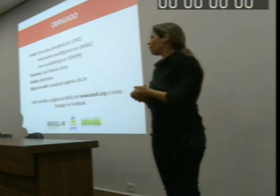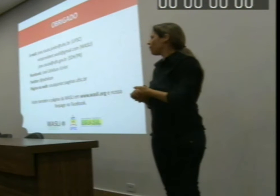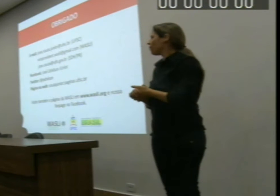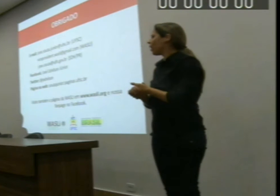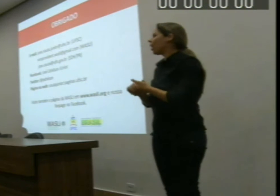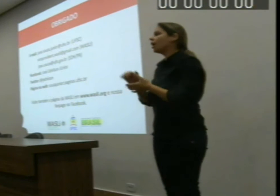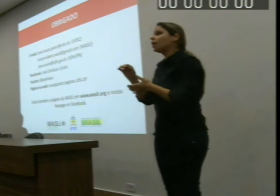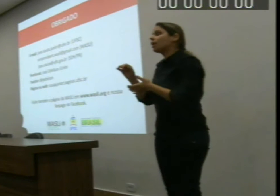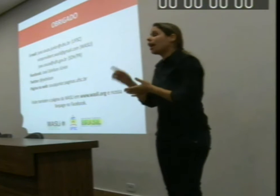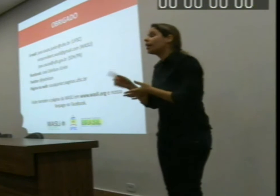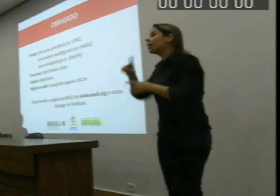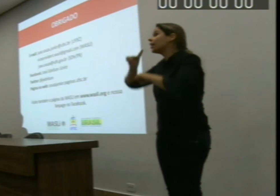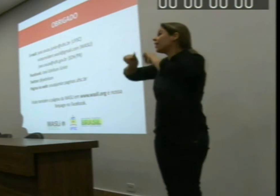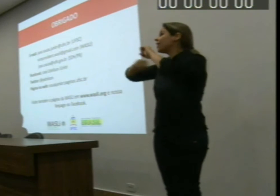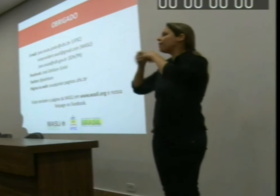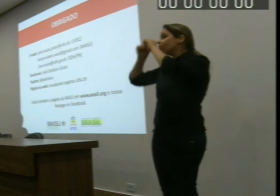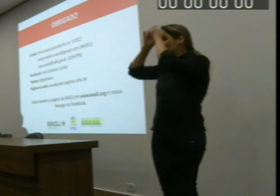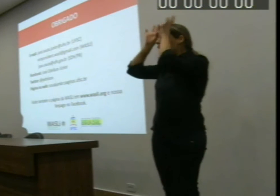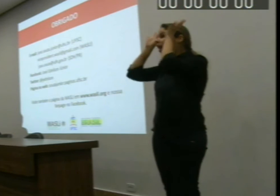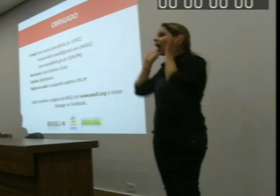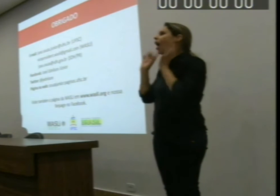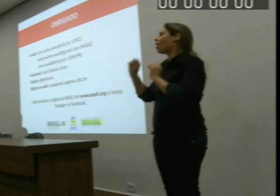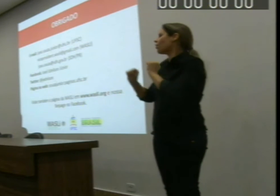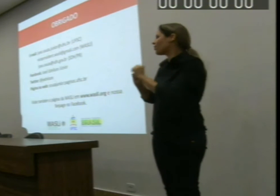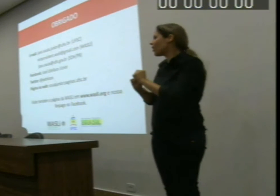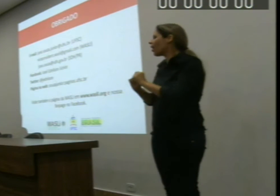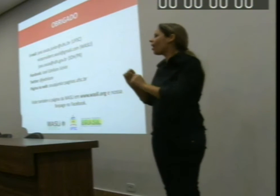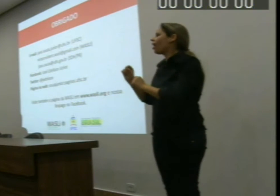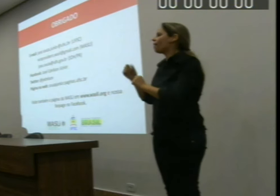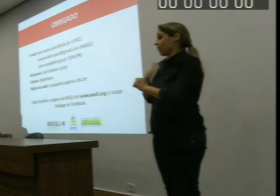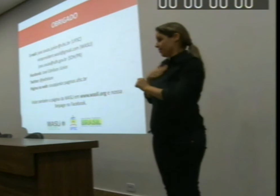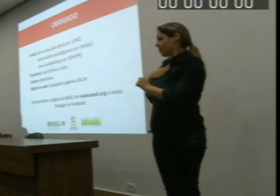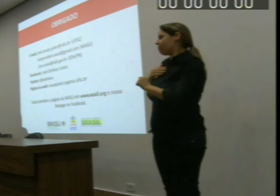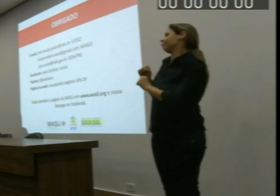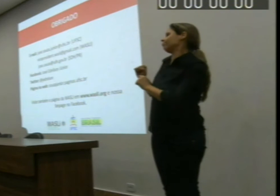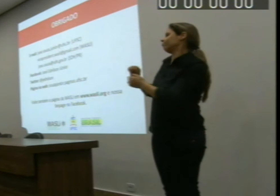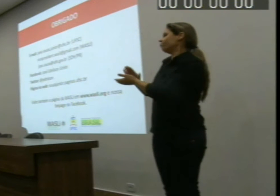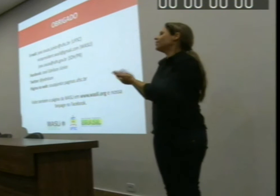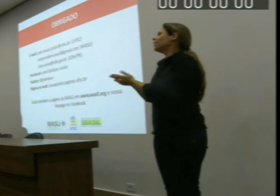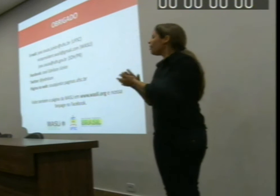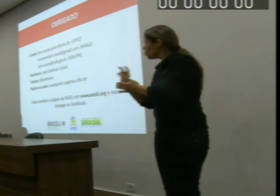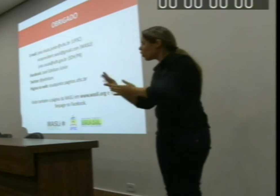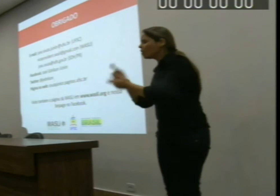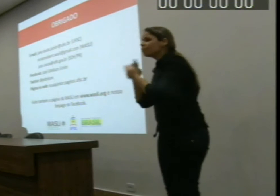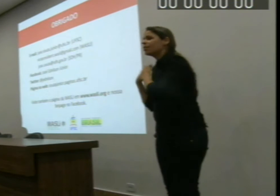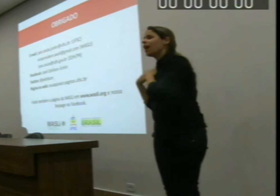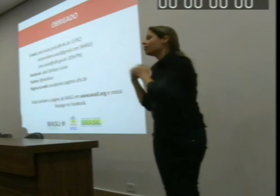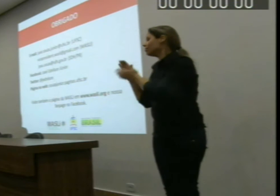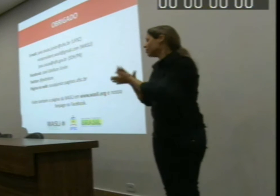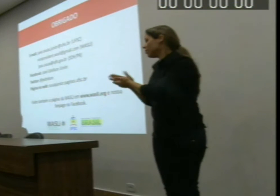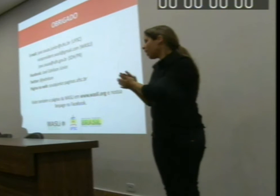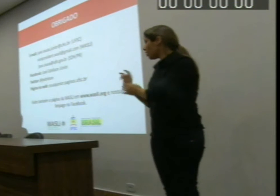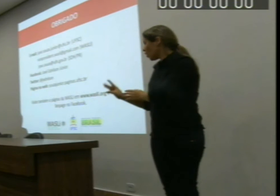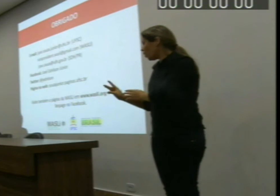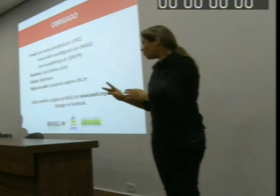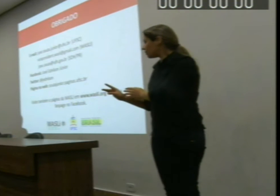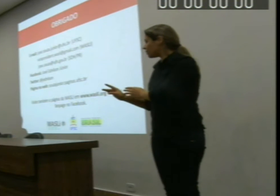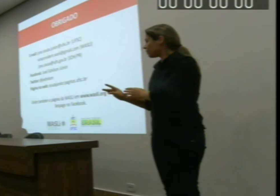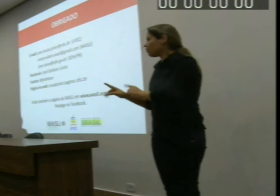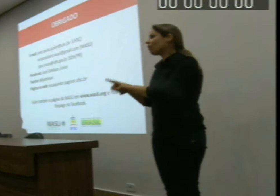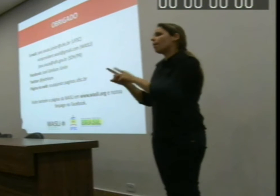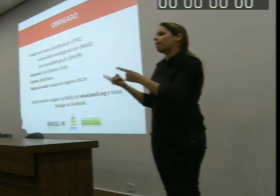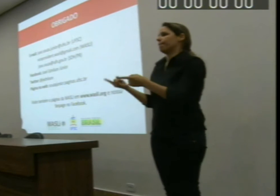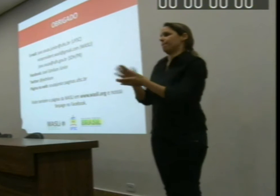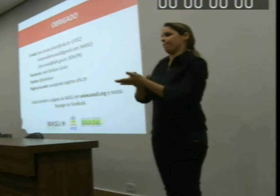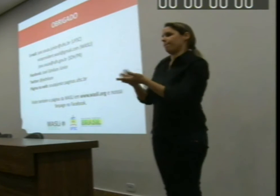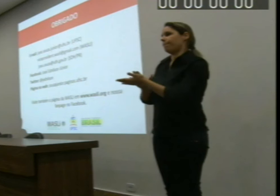interpretar e e fazer o seu papel ali e o que o a a a inter tomou o aluno para si